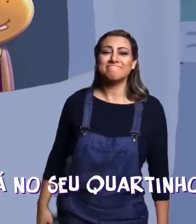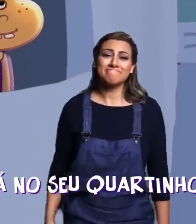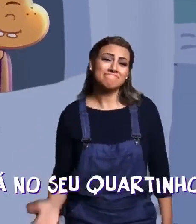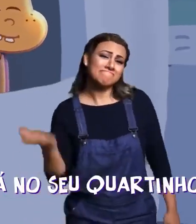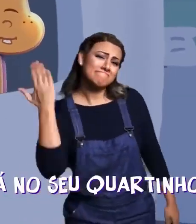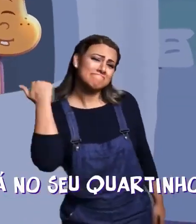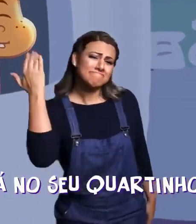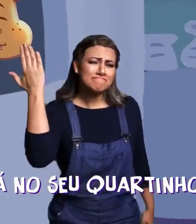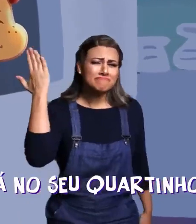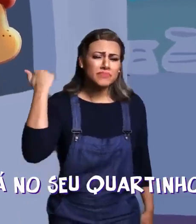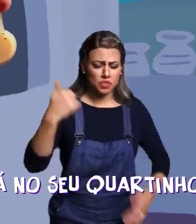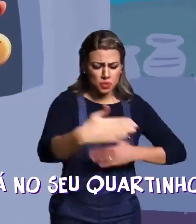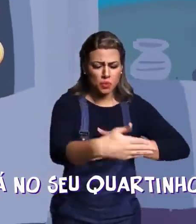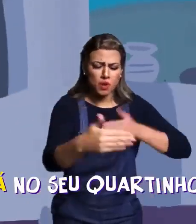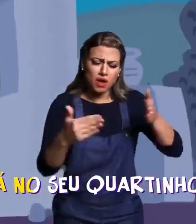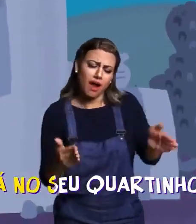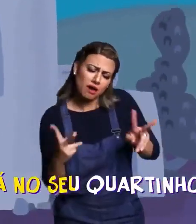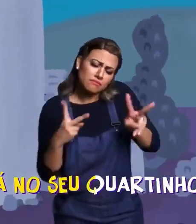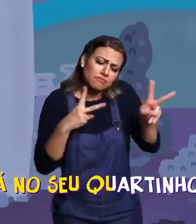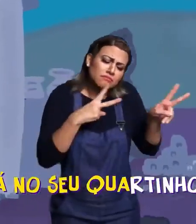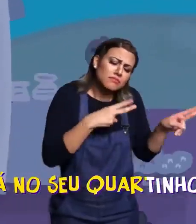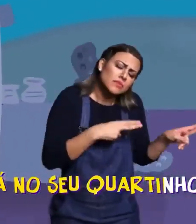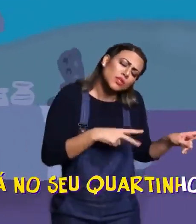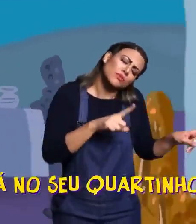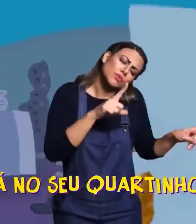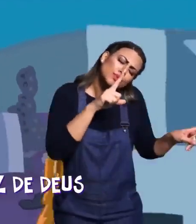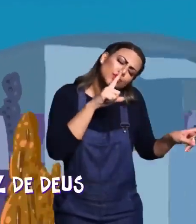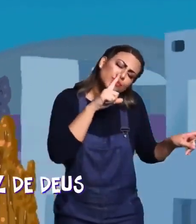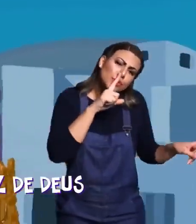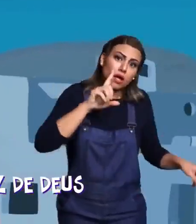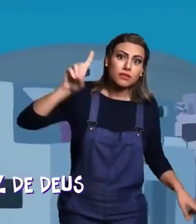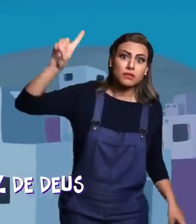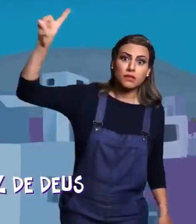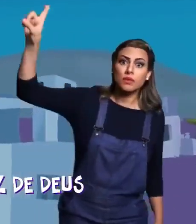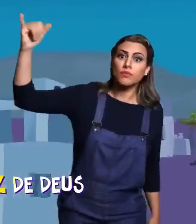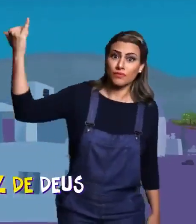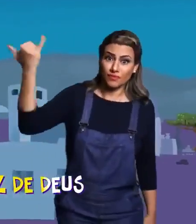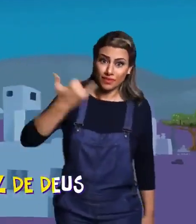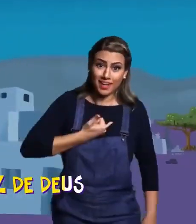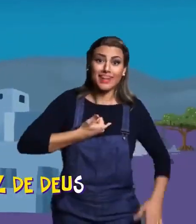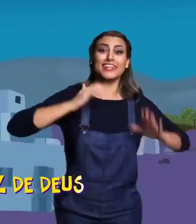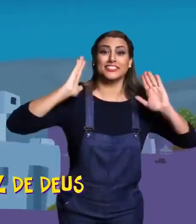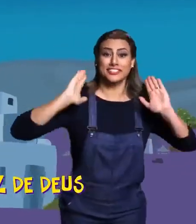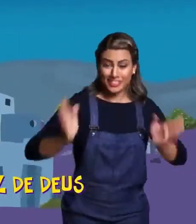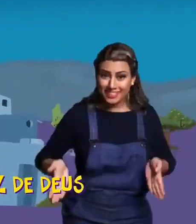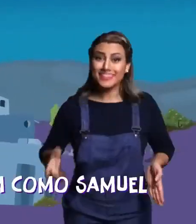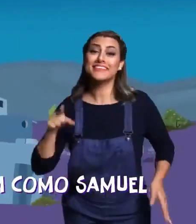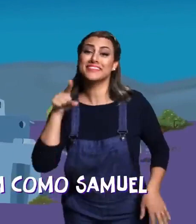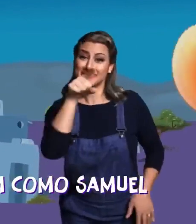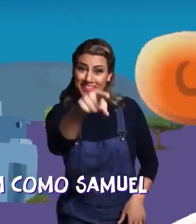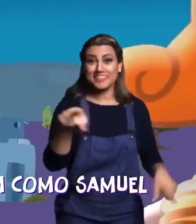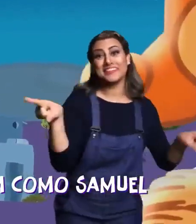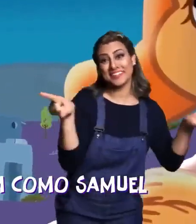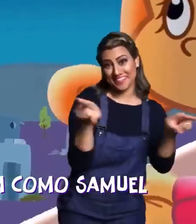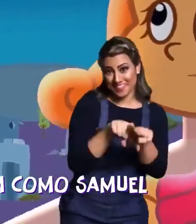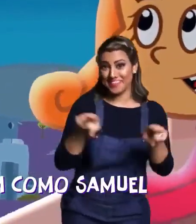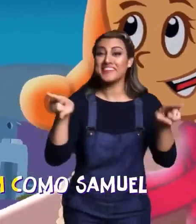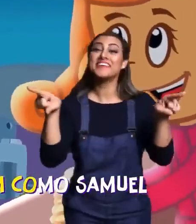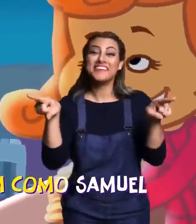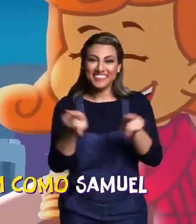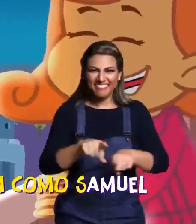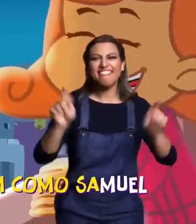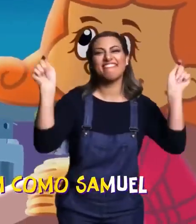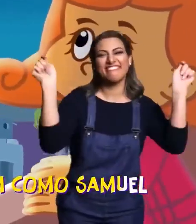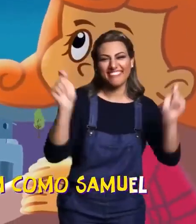Deus. Ele estava bem deitado lá no seu quartinho e ouviu a voz de Deus. Você pode ser